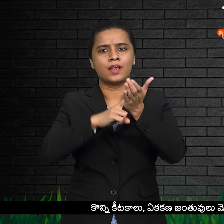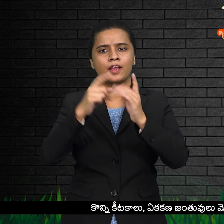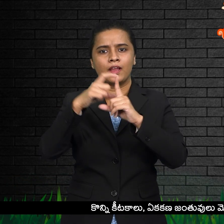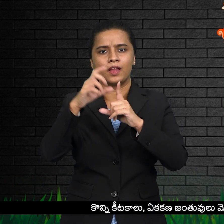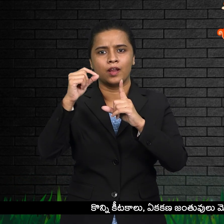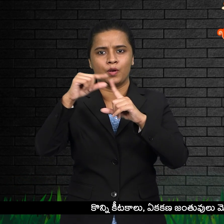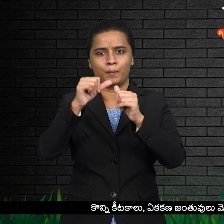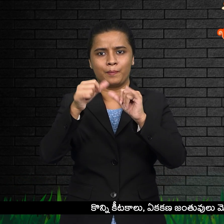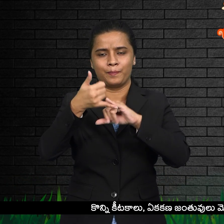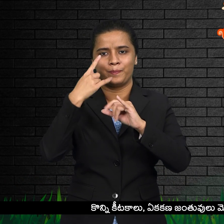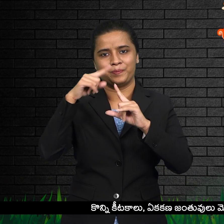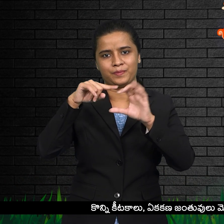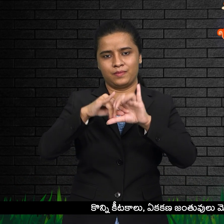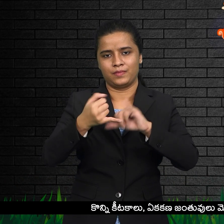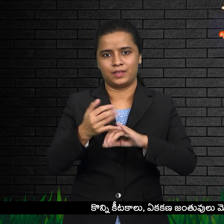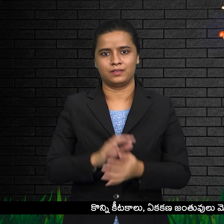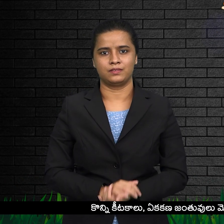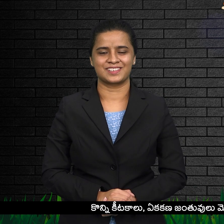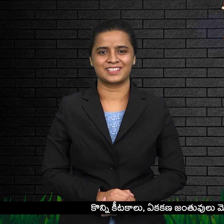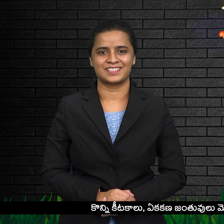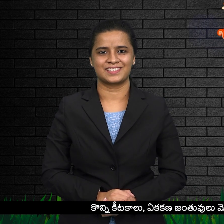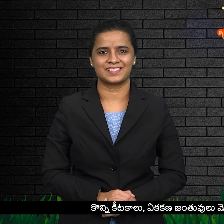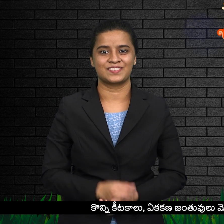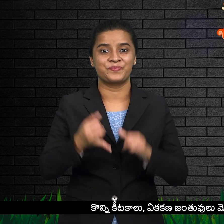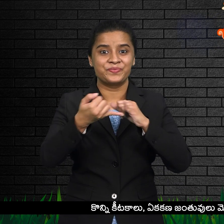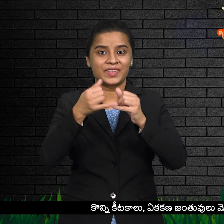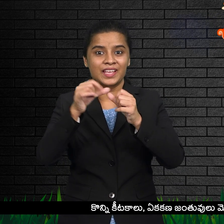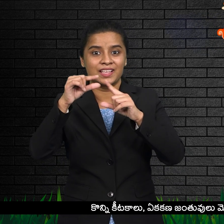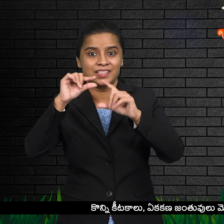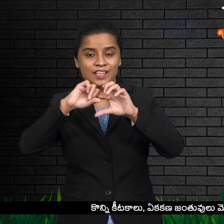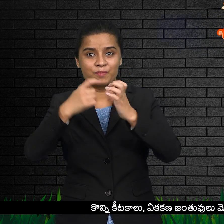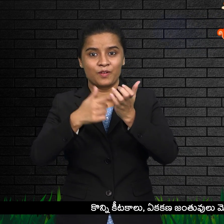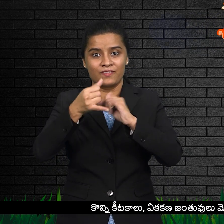జంతువులు మొదలైన ఇతర జంతువుల మృతదేహాల నుండి